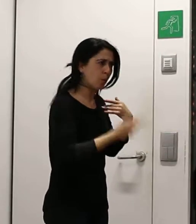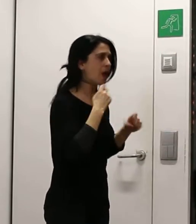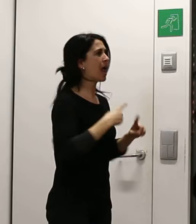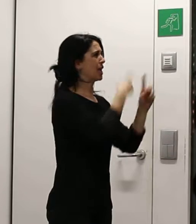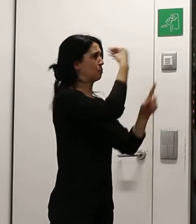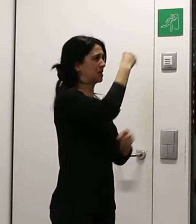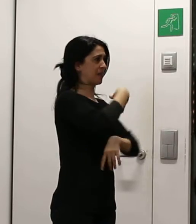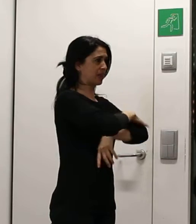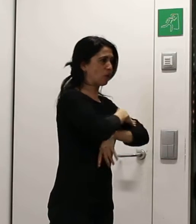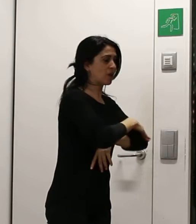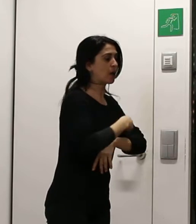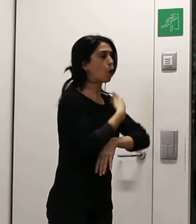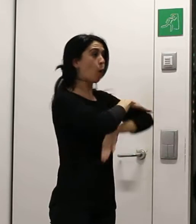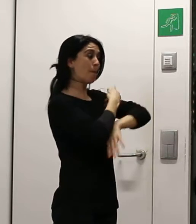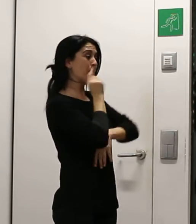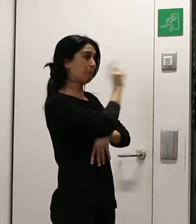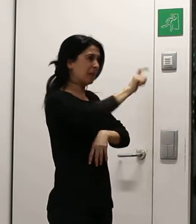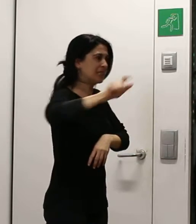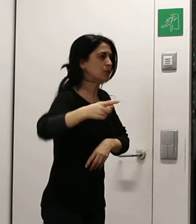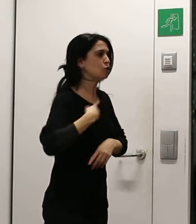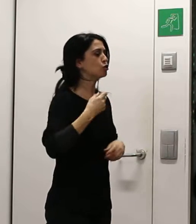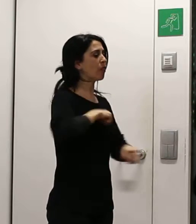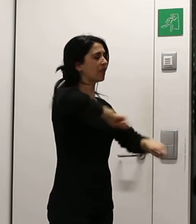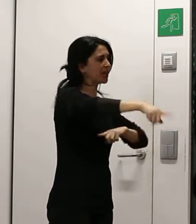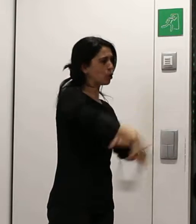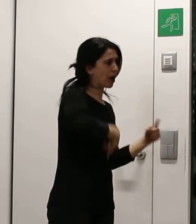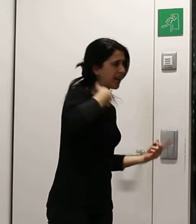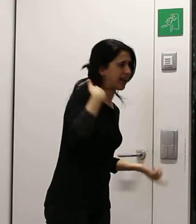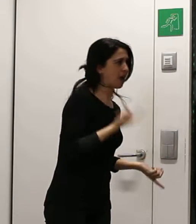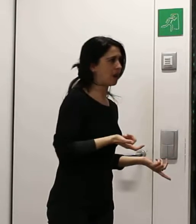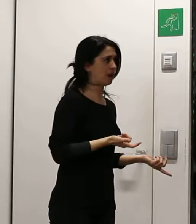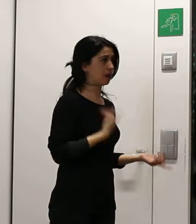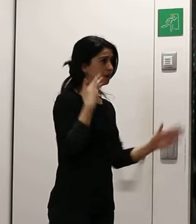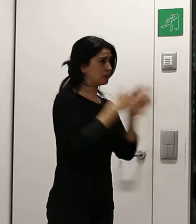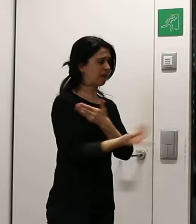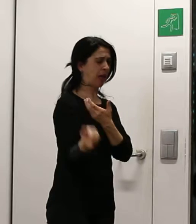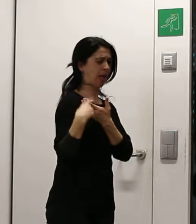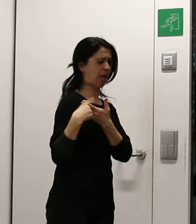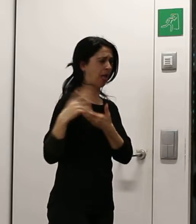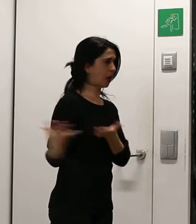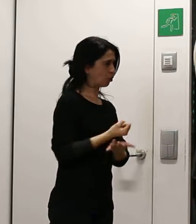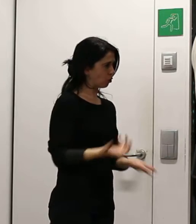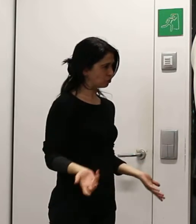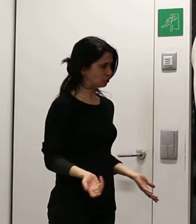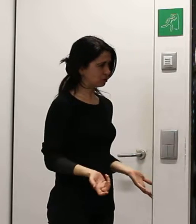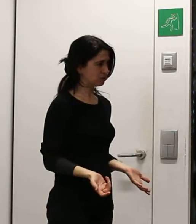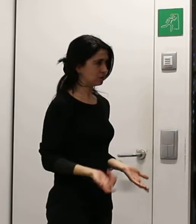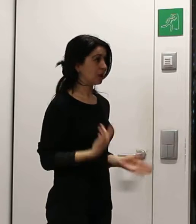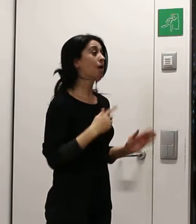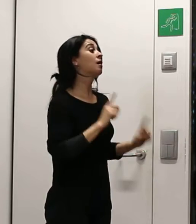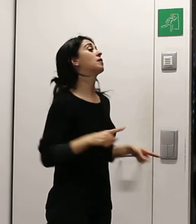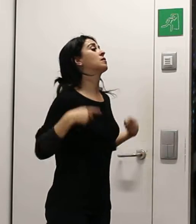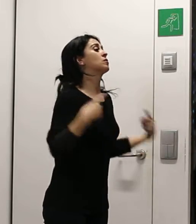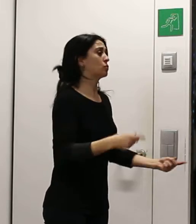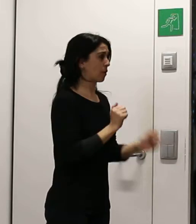exministros, exministras, exdirectores generales. Es que fichan a todo quisqui. Claro, luego pasa lo que